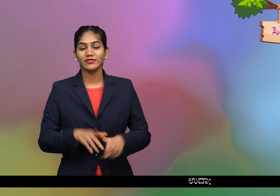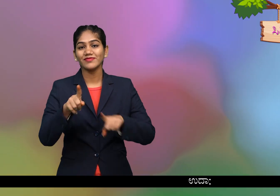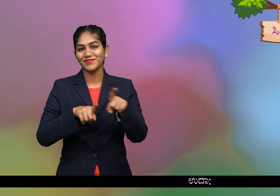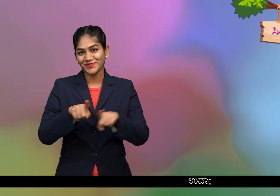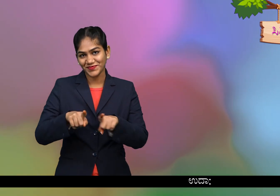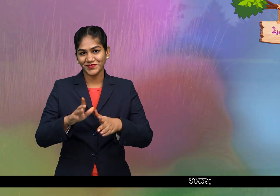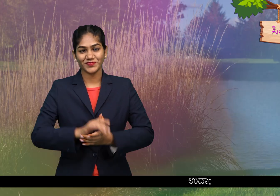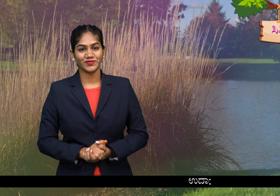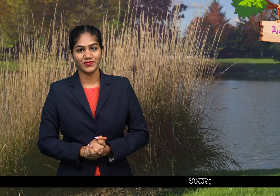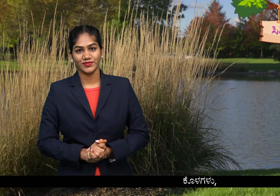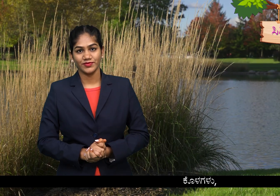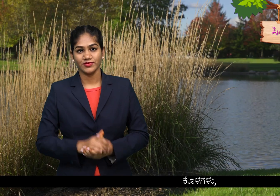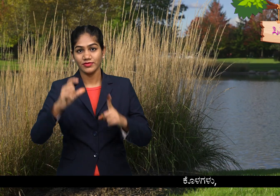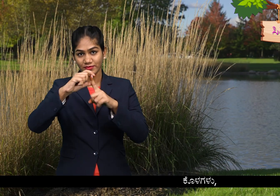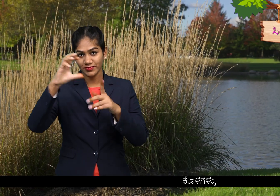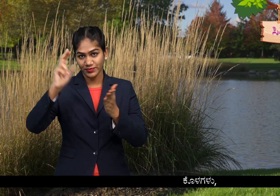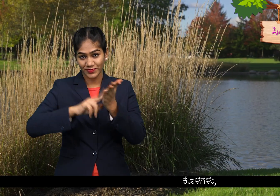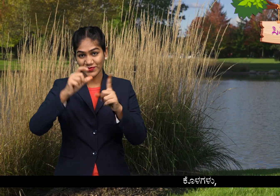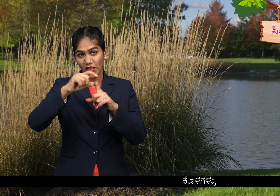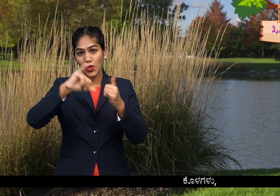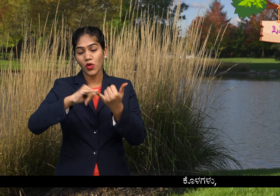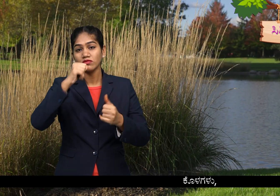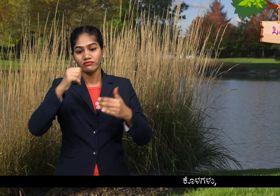ಉದಾಹರಣೆಗೆ ಕೊಳೆಗಳು,